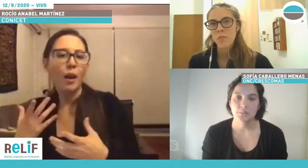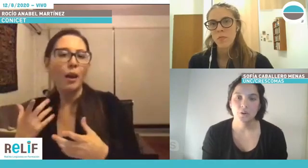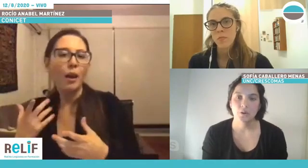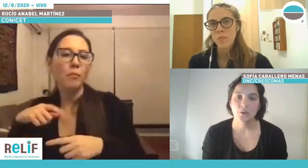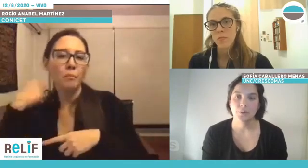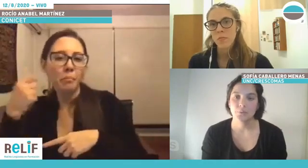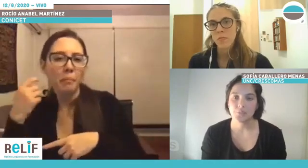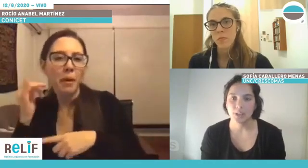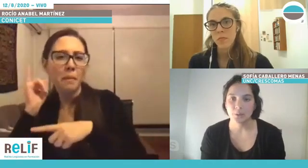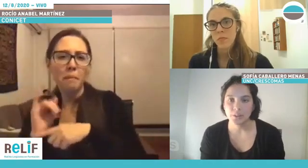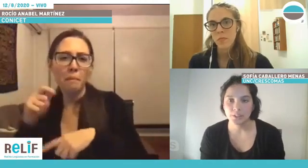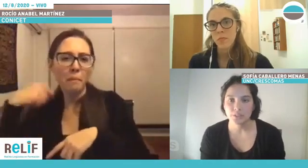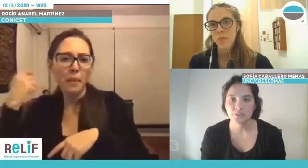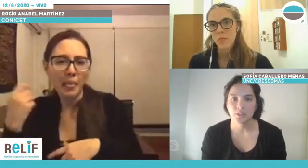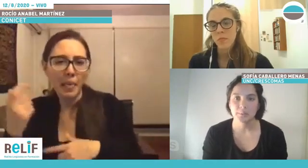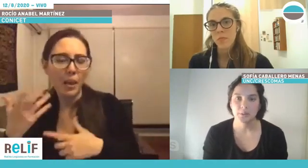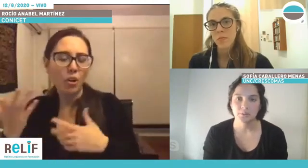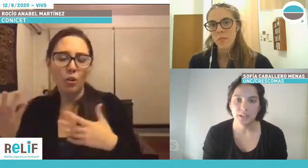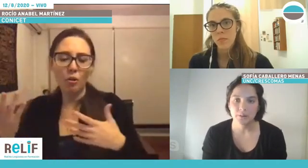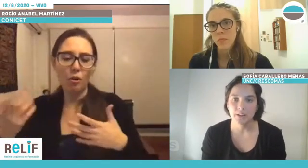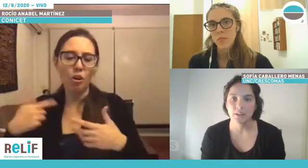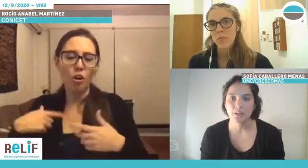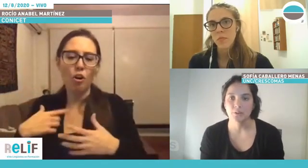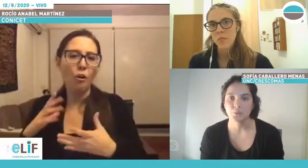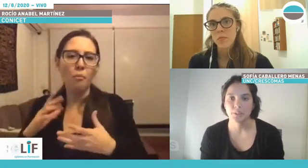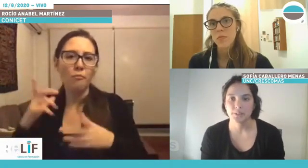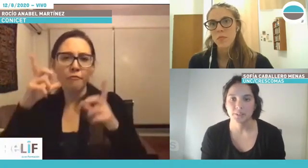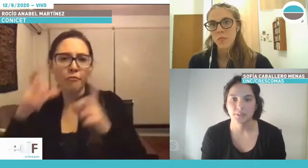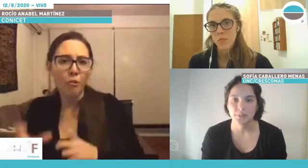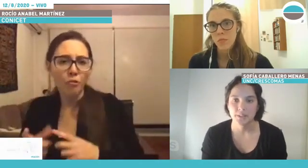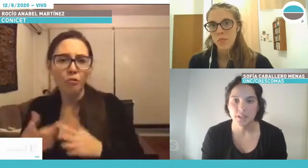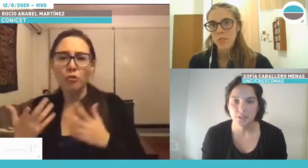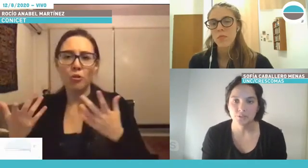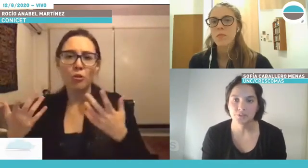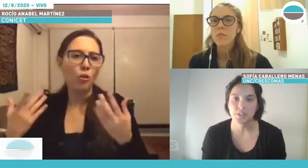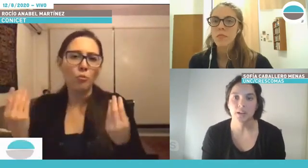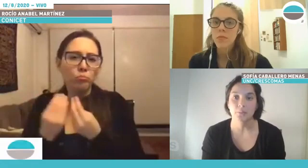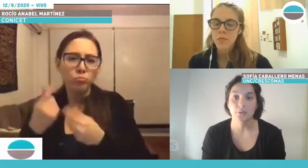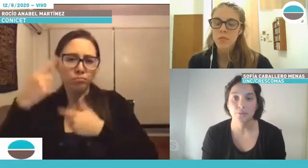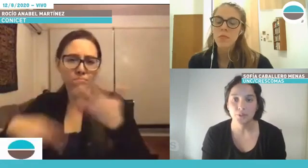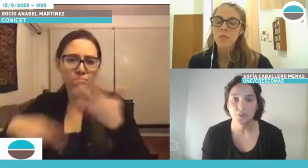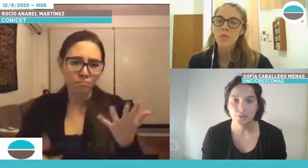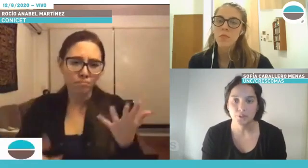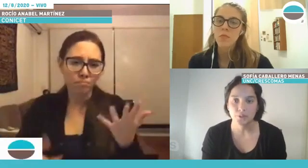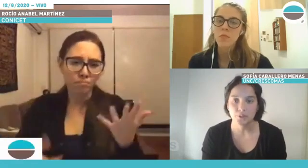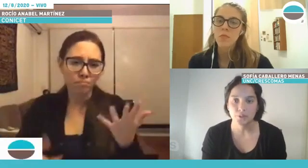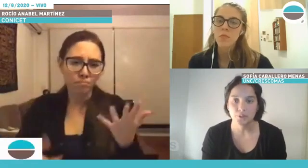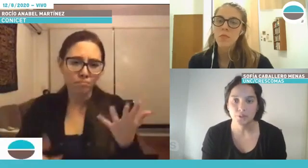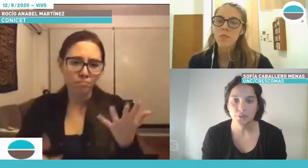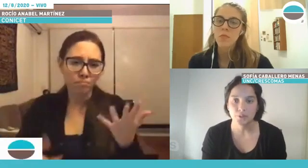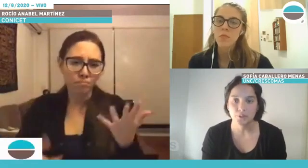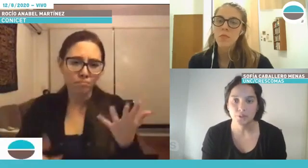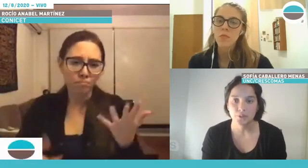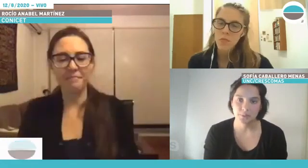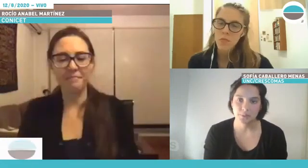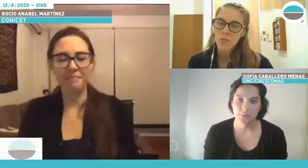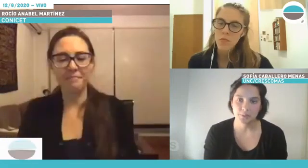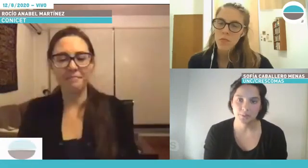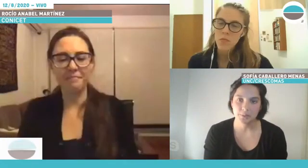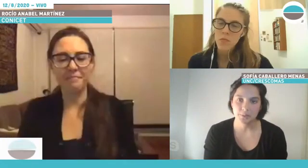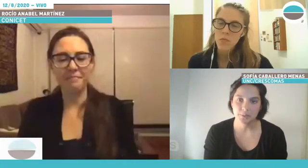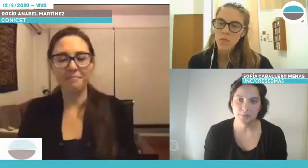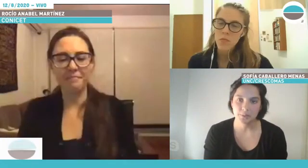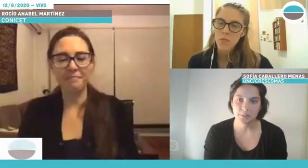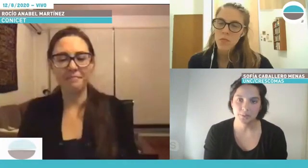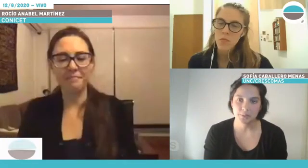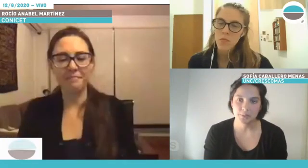Lo hicimos con muchas reuniones, yo les preguntaba, consultaba a través de videos, sacábamos fotos, o sea, participaron de